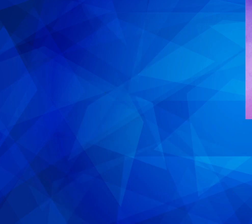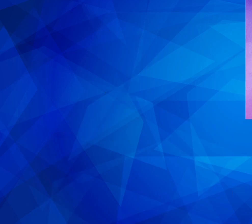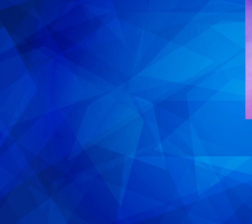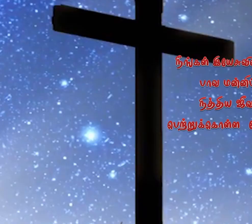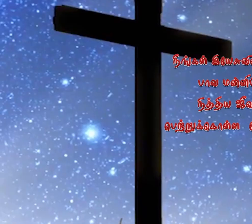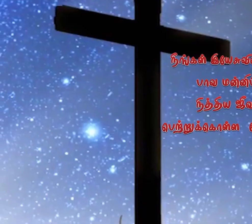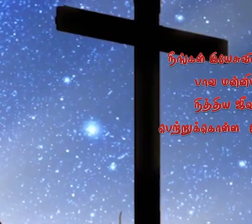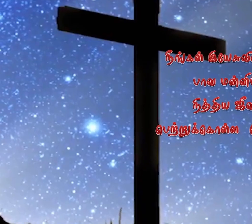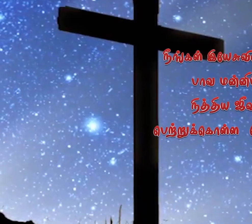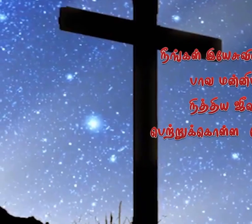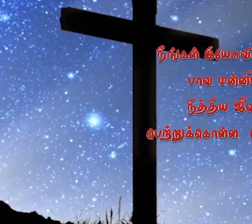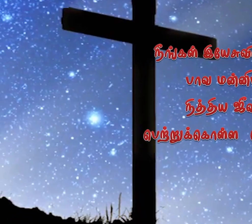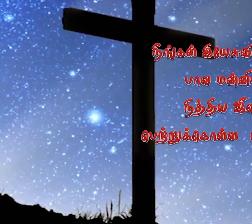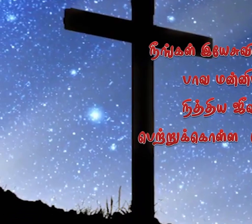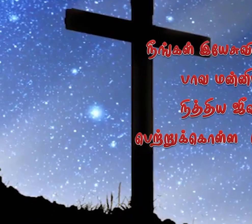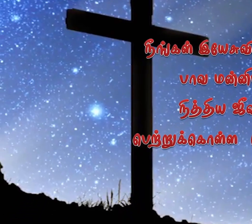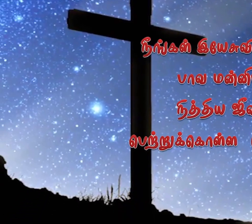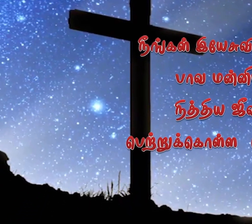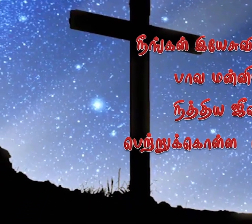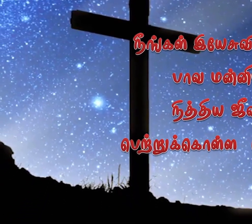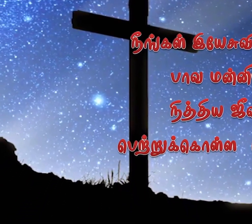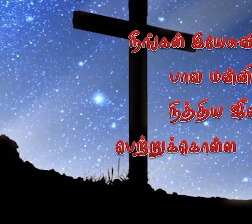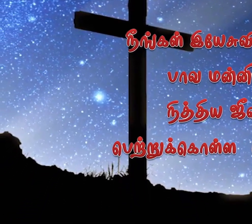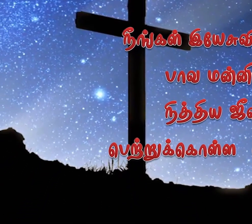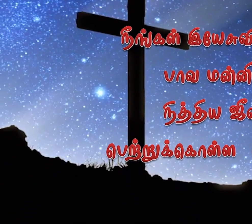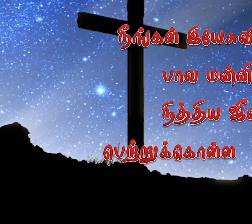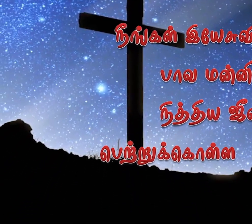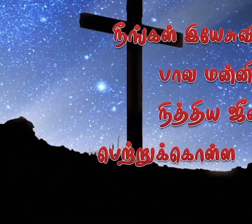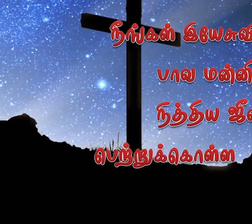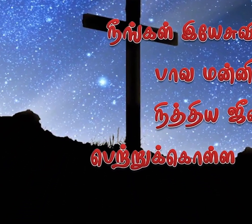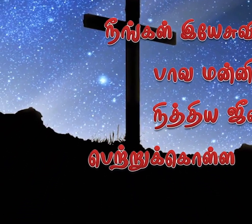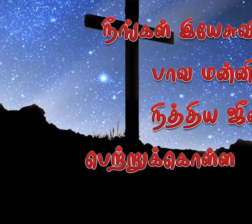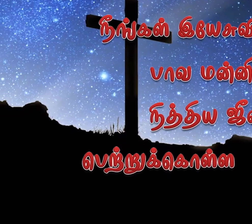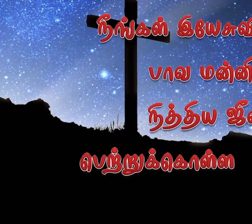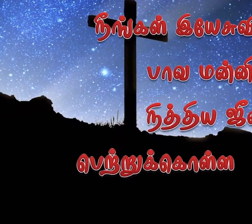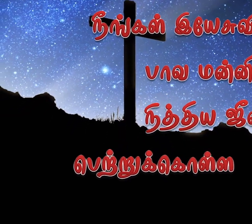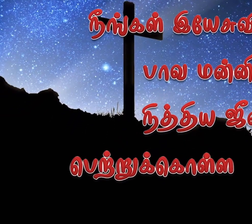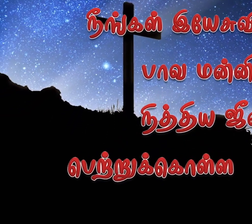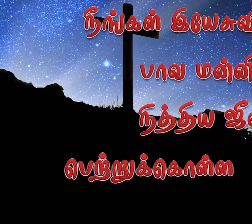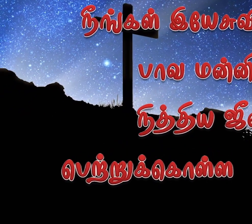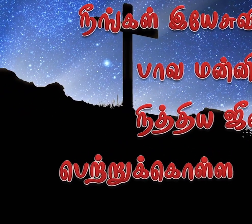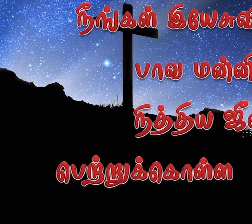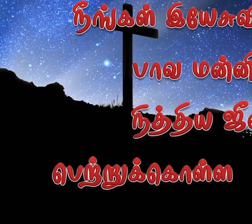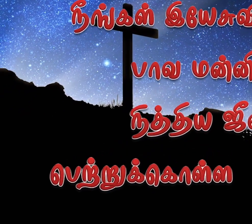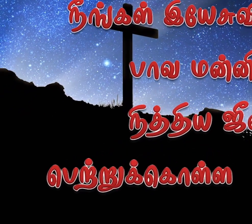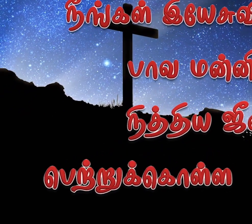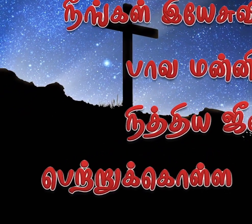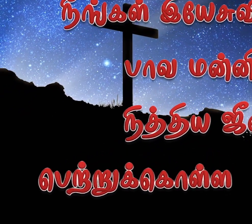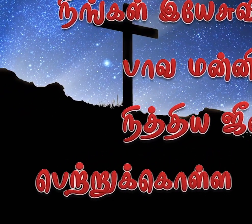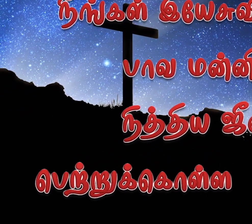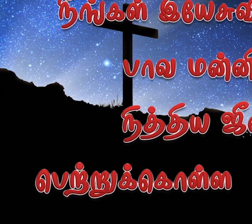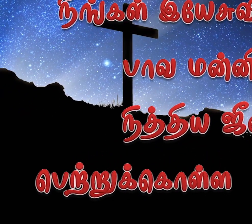ஆமென். நீங்கள் இயேசுவின் அன்பையும் பாவ மன்னிப்பையும் நித்திய ஜீவனையும்